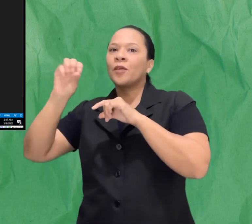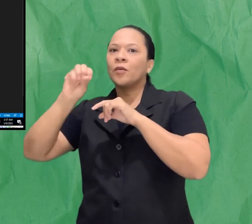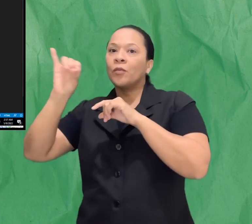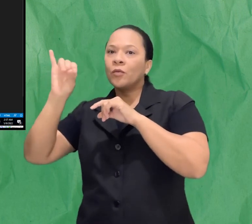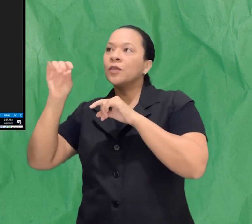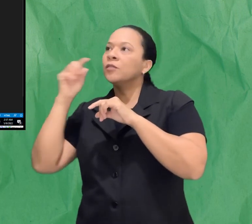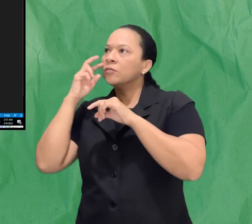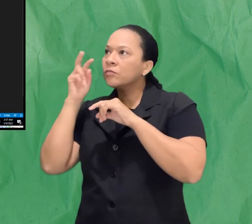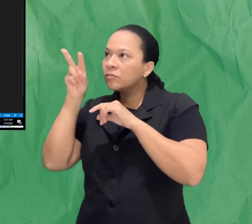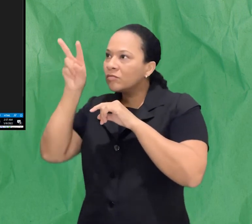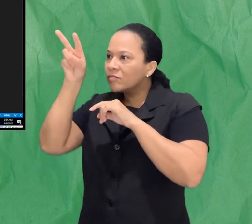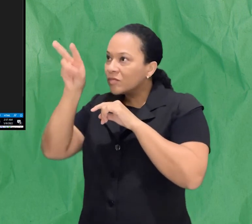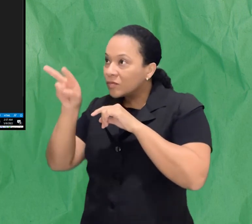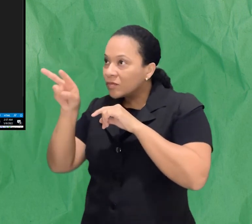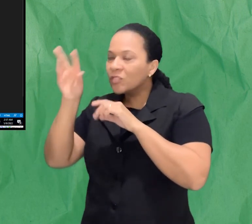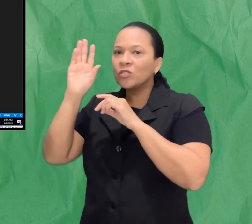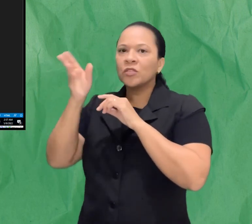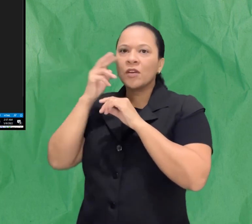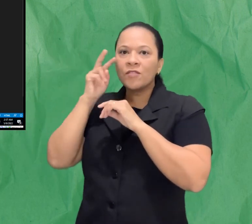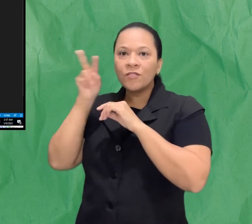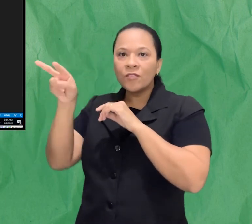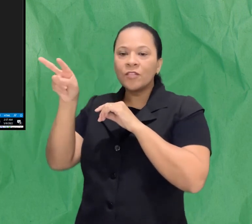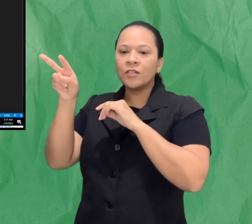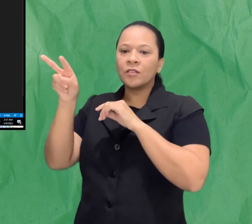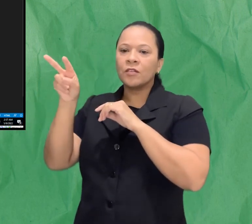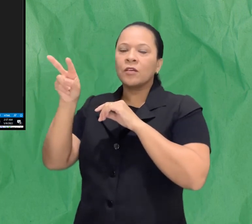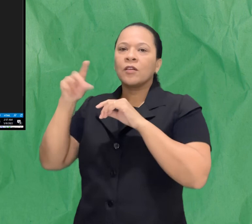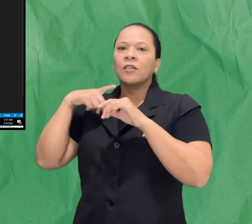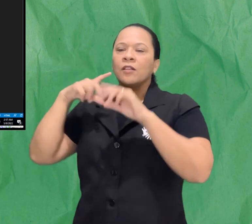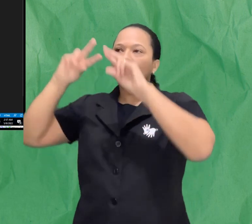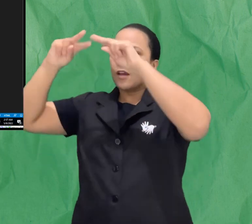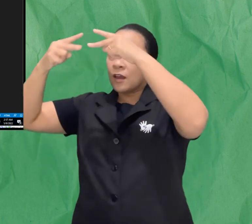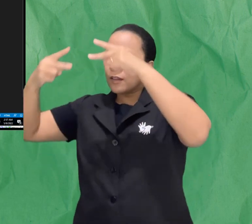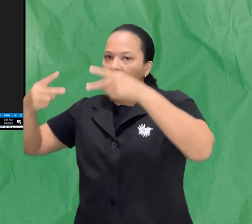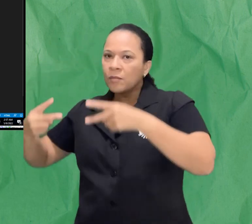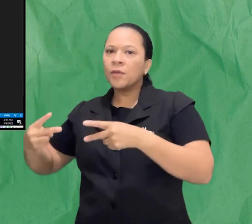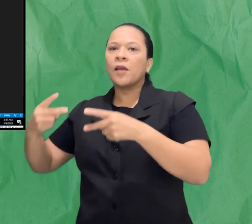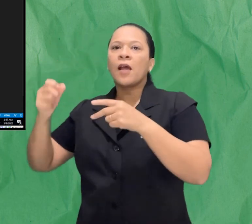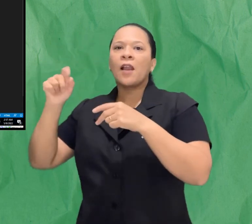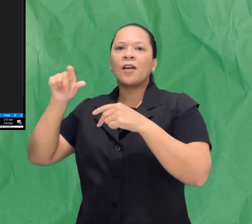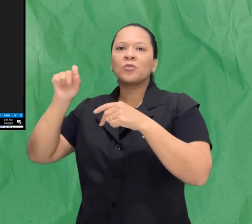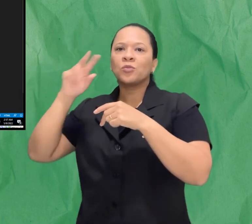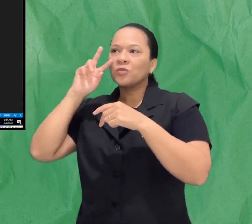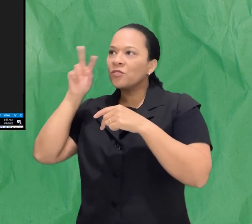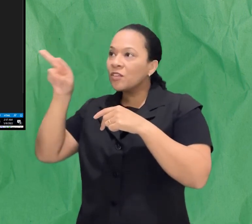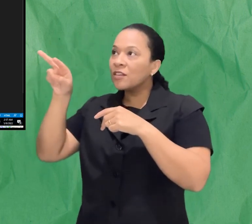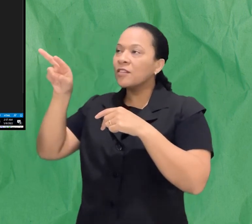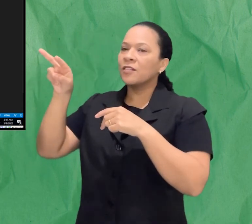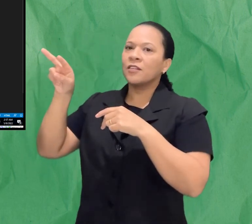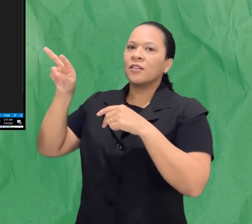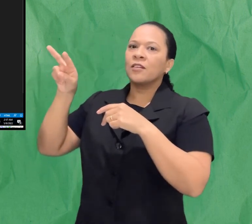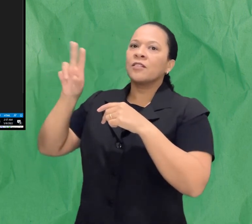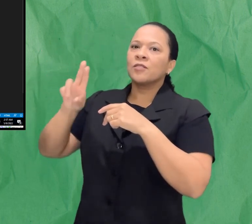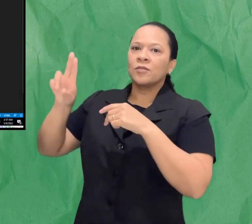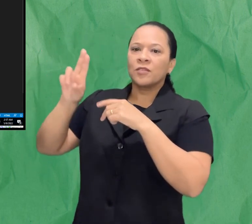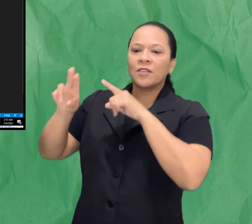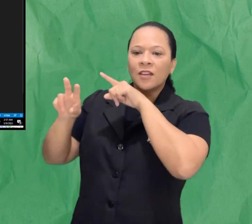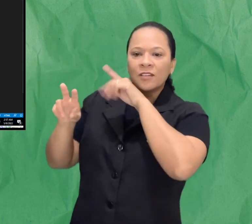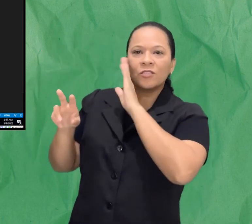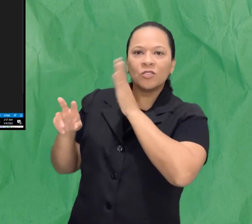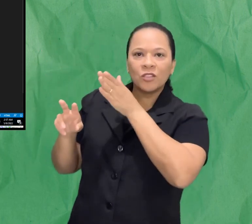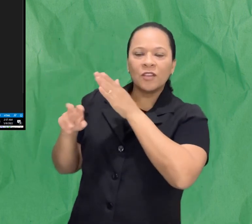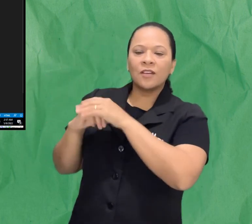Como é um arquivo HTML, ele já reconheceu aqui, já colocou azul os comandos. Então ele já está me facilitando. Olha aqui, ó, quando eu digitar